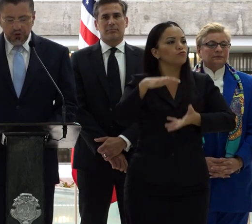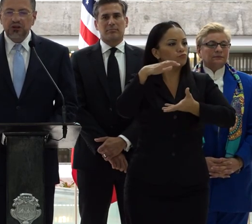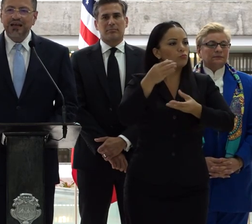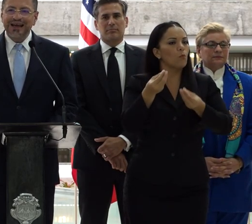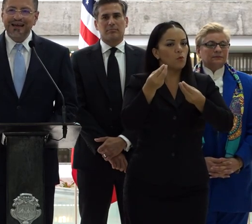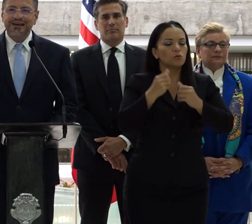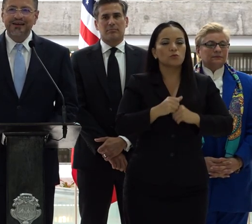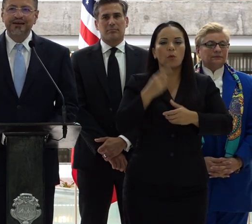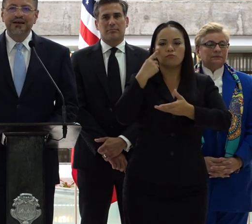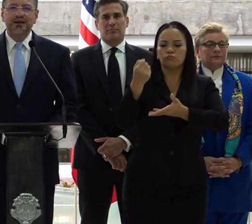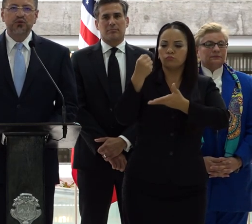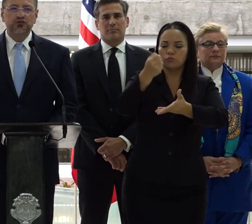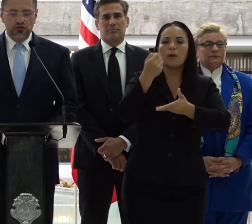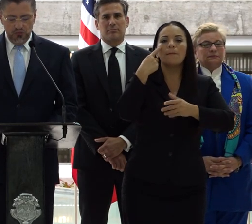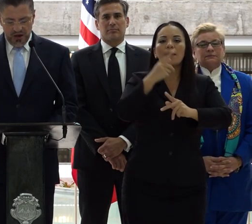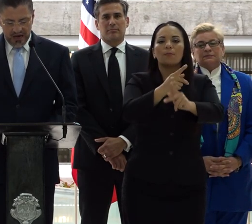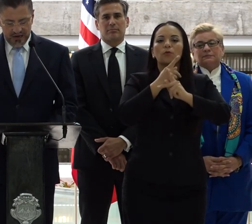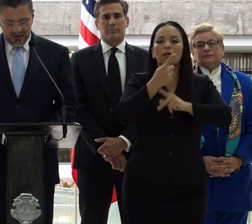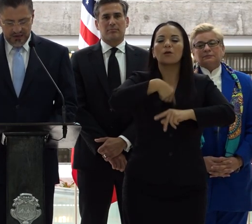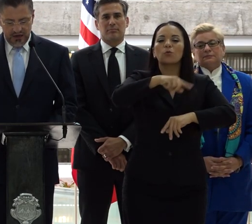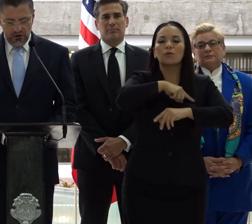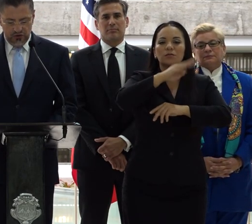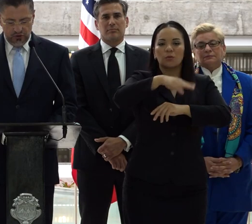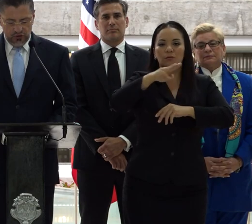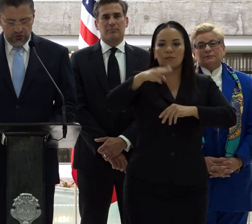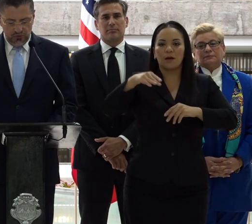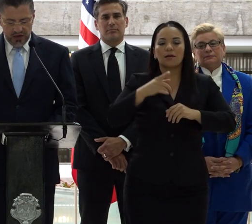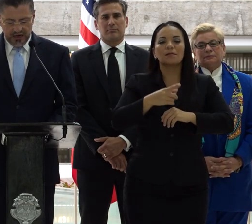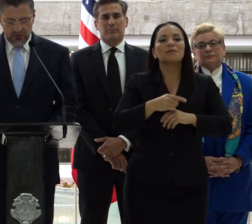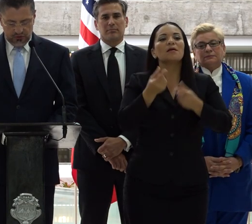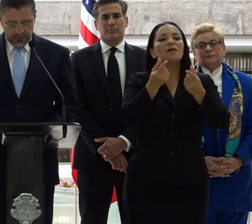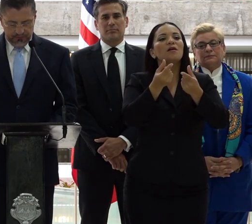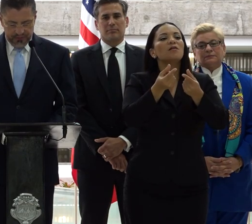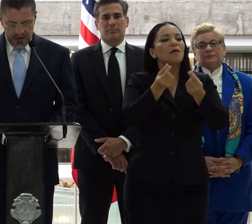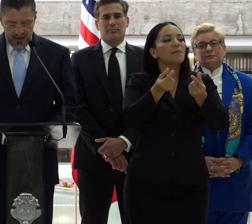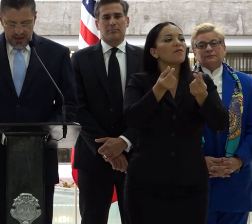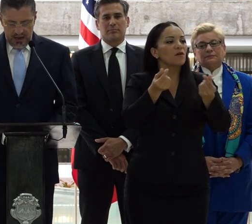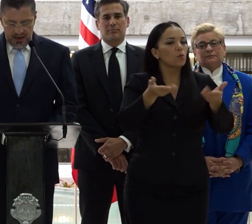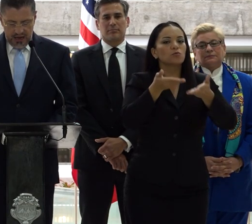para proteger nuestros mares y los recursos marinos.